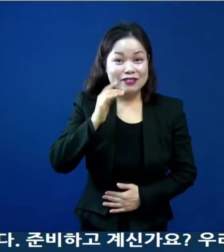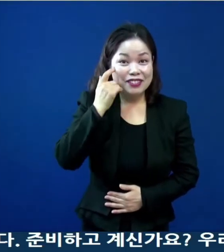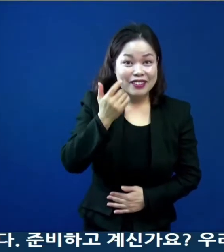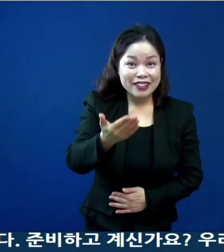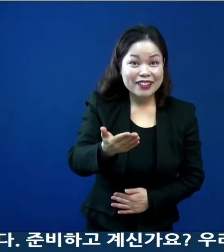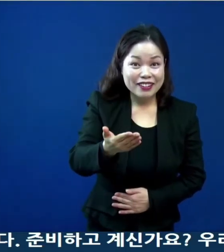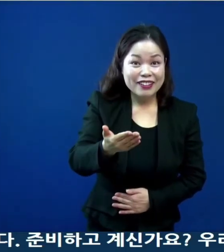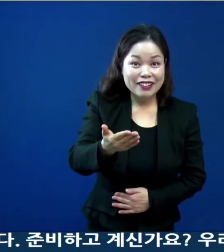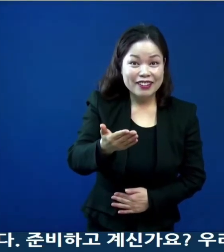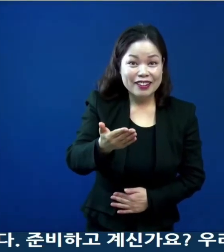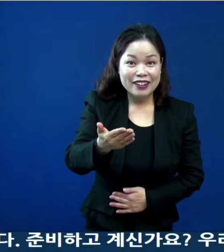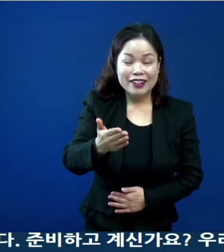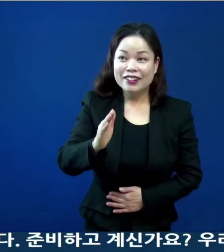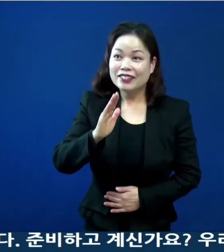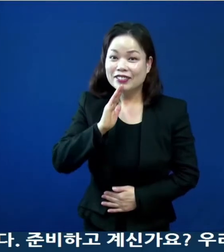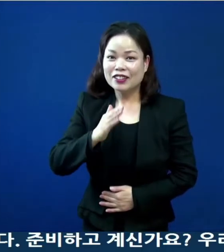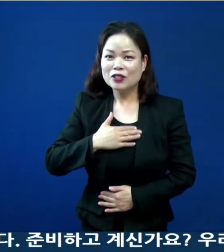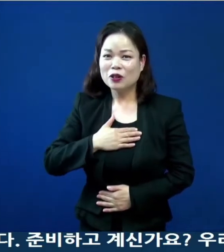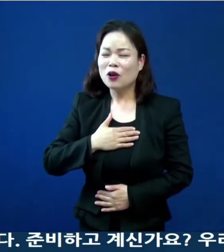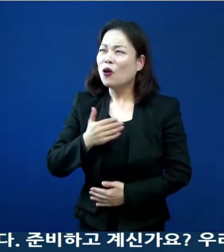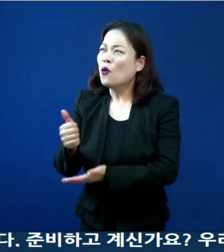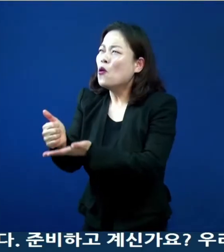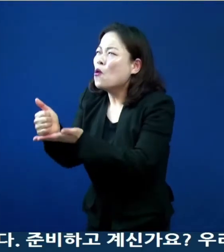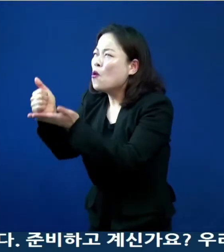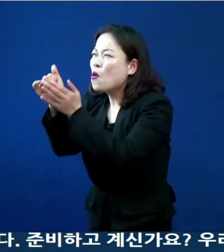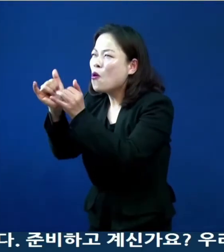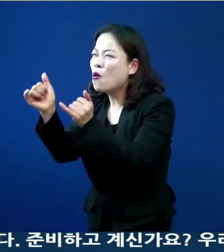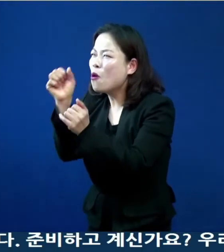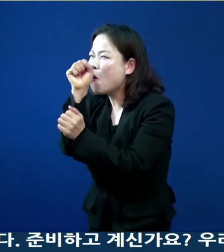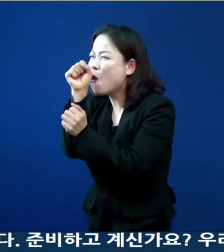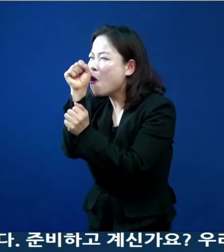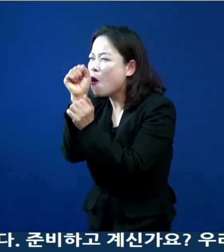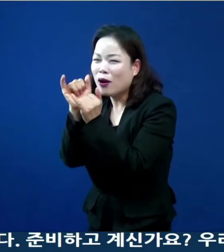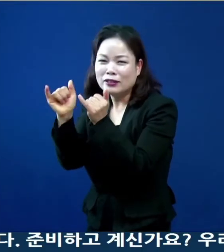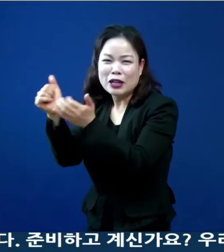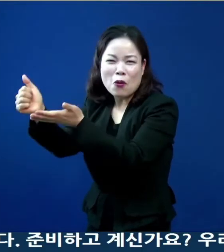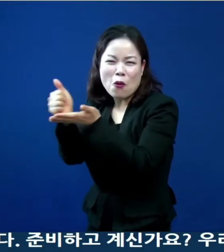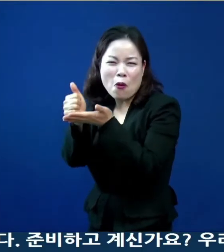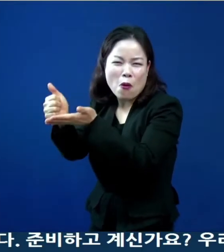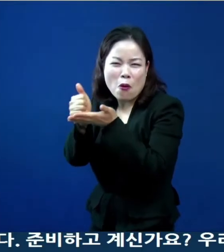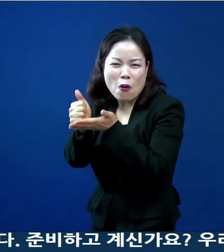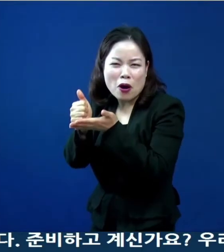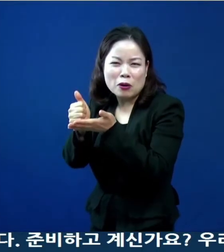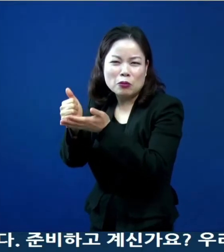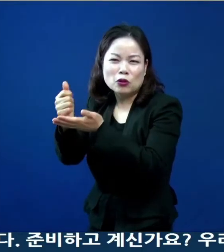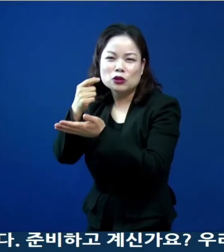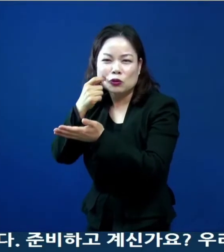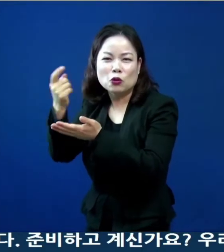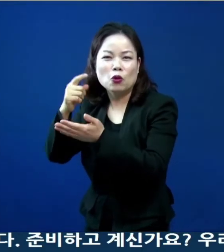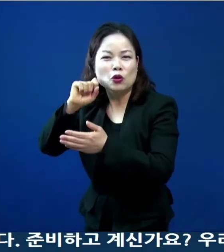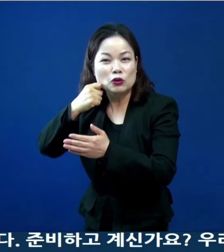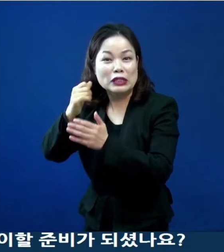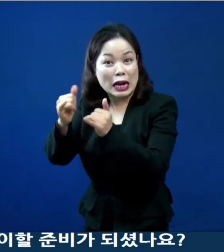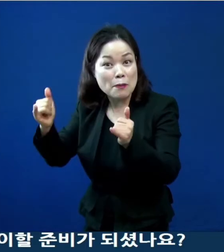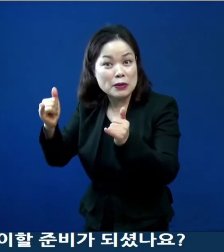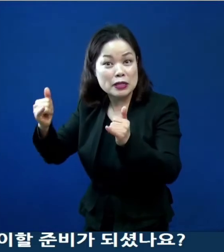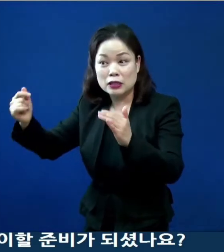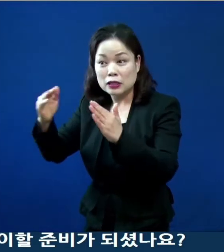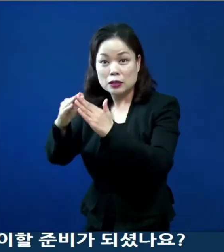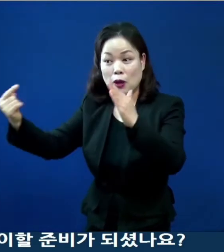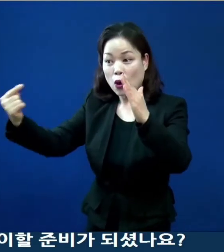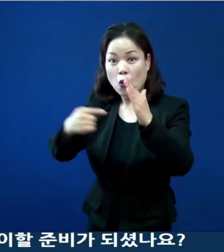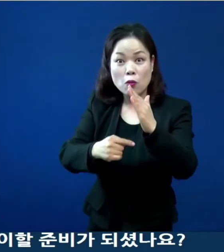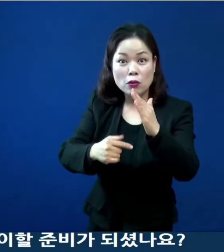않습니까? 정말 내가 너무 존경하고 너무 좋아하고 내 집에 모실 수 없는 그런 분이 내 집을 방문해